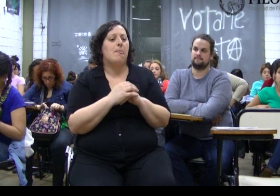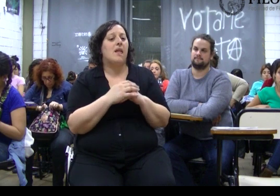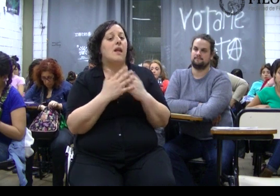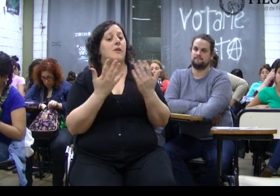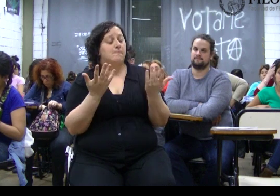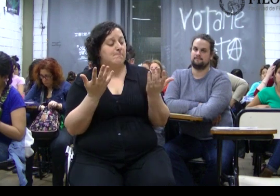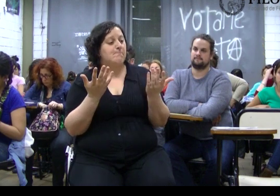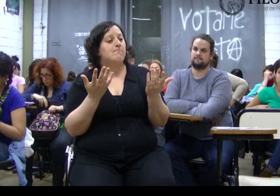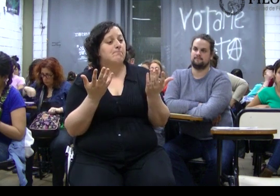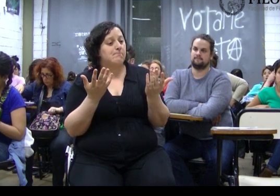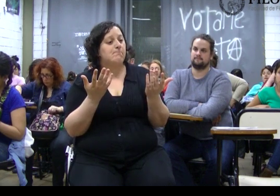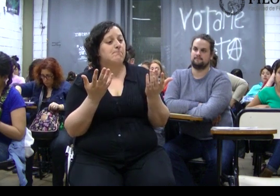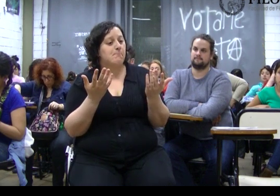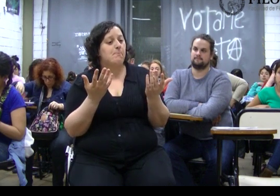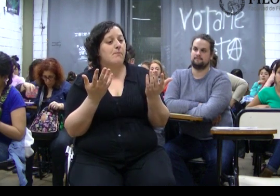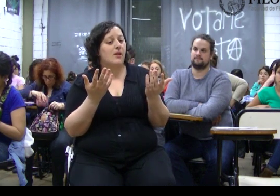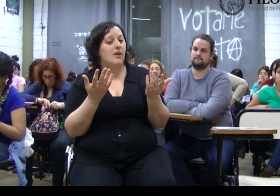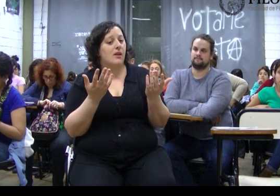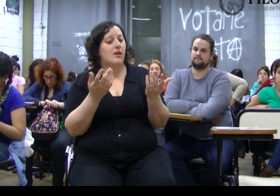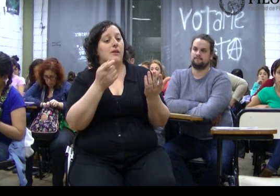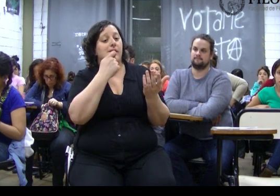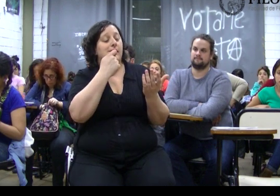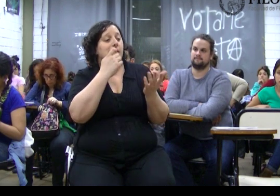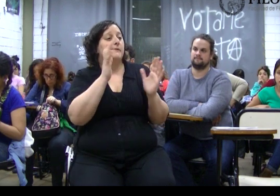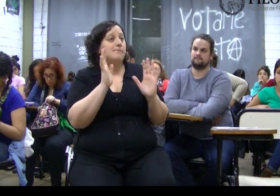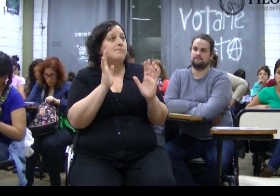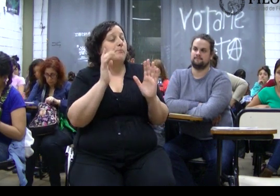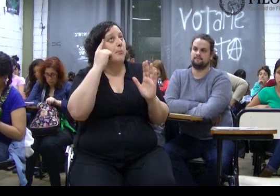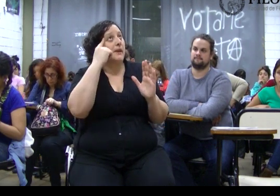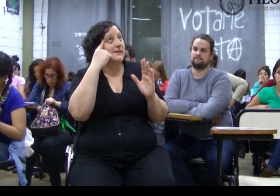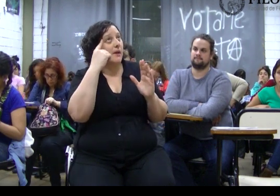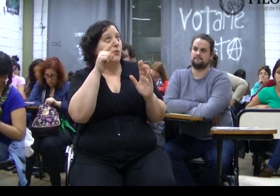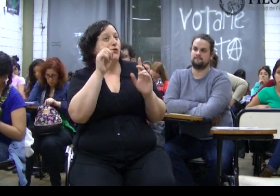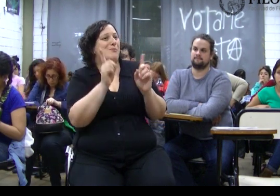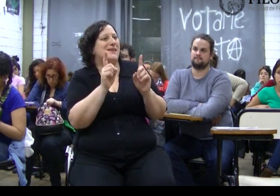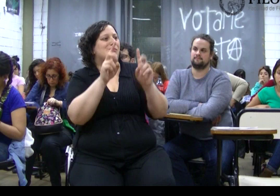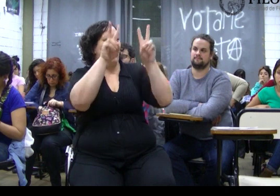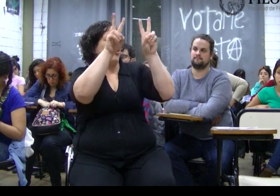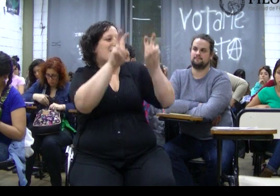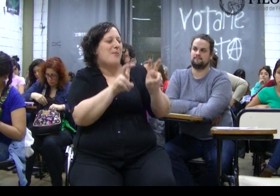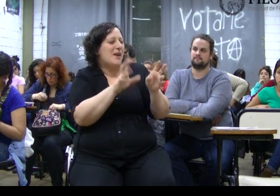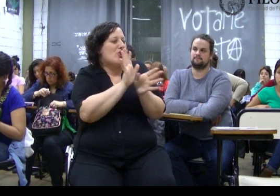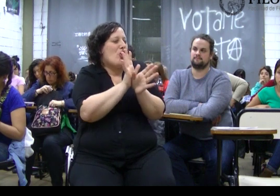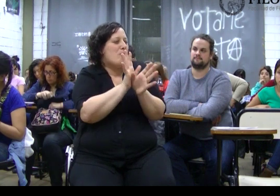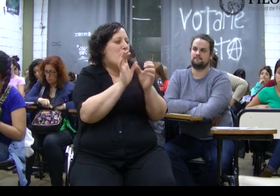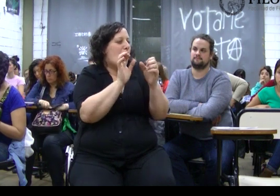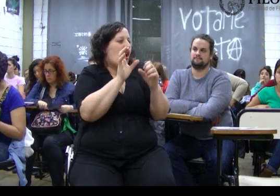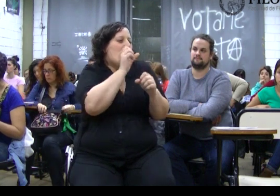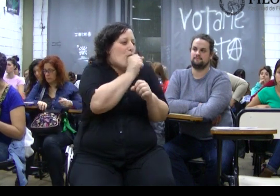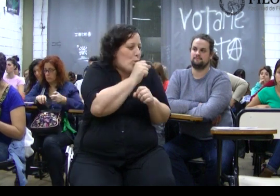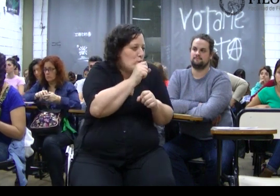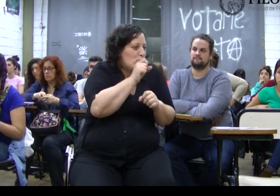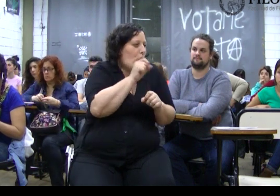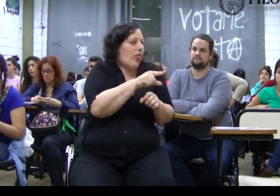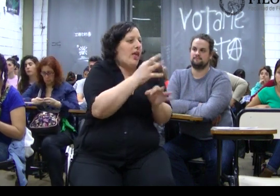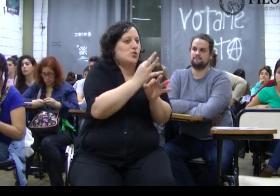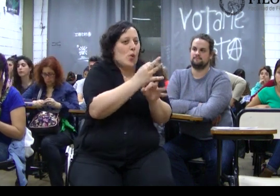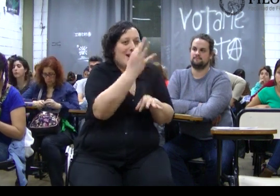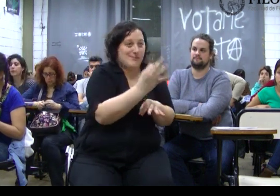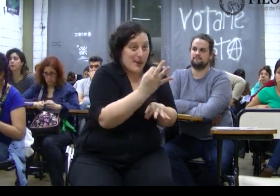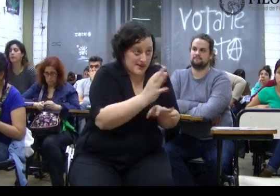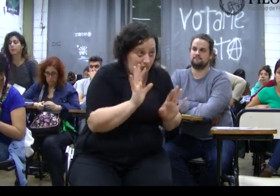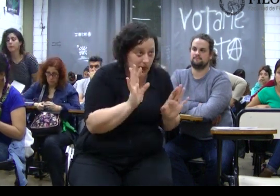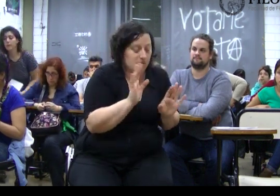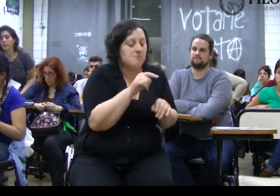sentido, cuando uno piensa en el currículum oculto en las escuelas especiales, lo que se va a encontrar, de